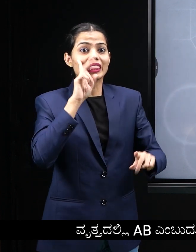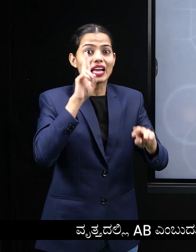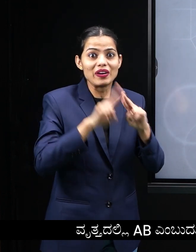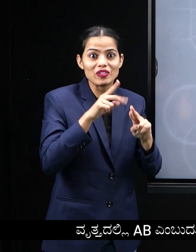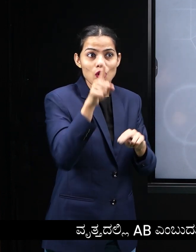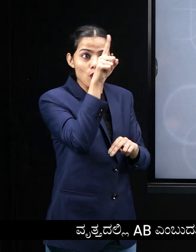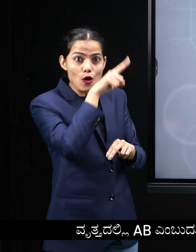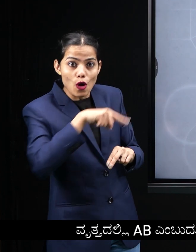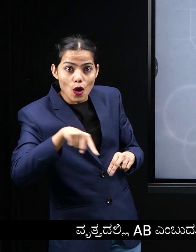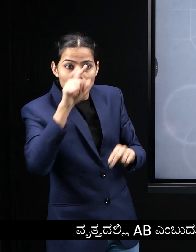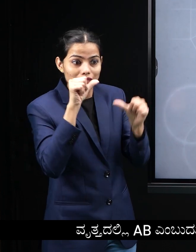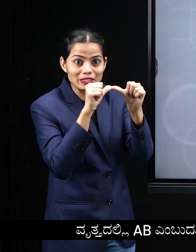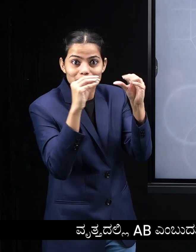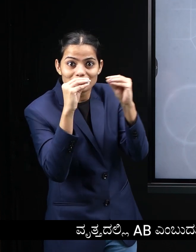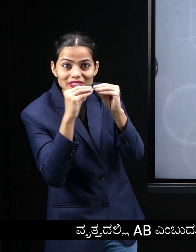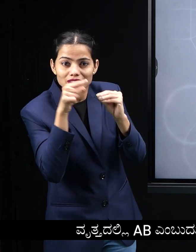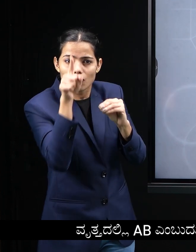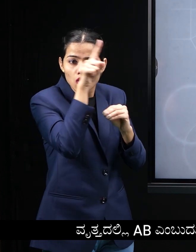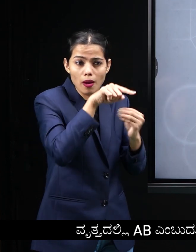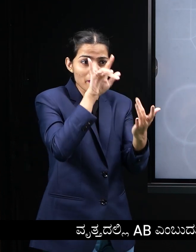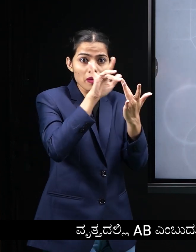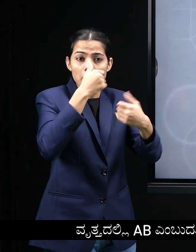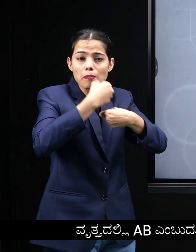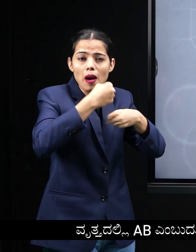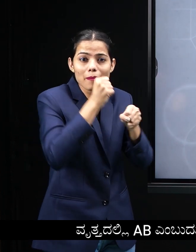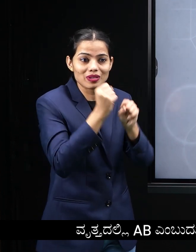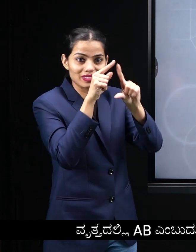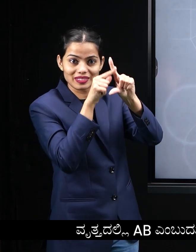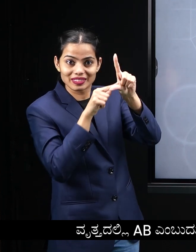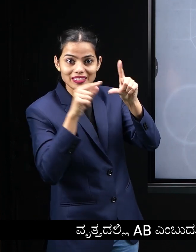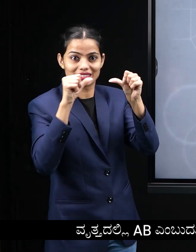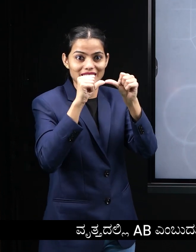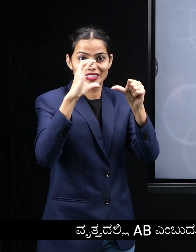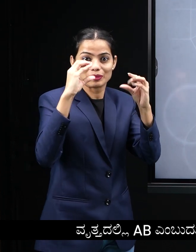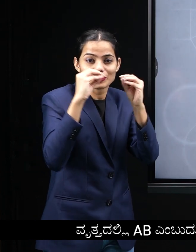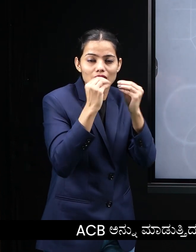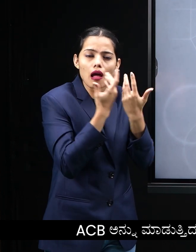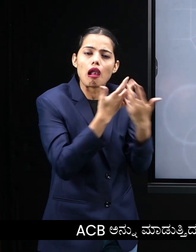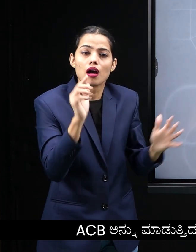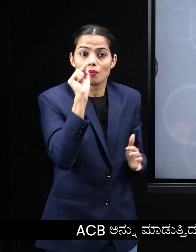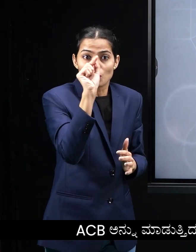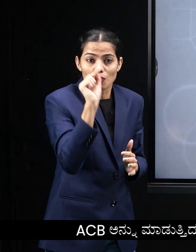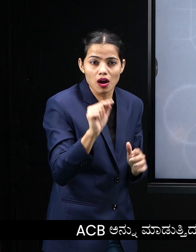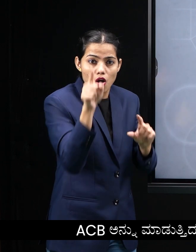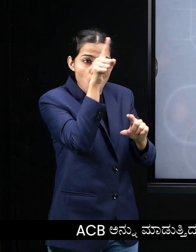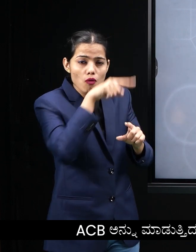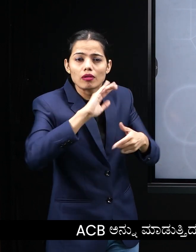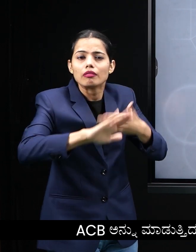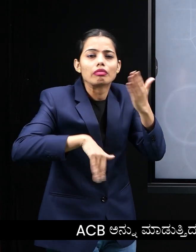ವೃತ್ತದಲ್ಲಿ AB ಎಂಬುದು ಸ್ವರಮೇಳವಾಗಿದ್ದರೆ ಮತ್ತು ವೃತ್ತದ ಯಾವುದೇ ಹಂತದಲ್ಲಿ ಆಂಗಲ್ ACB ಅನ್ನು